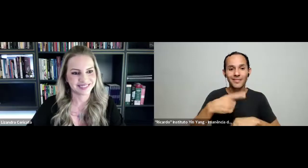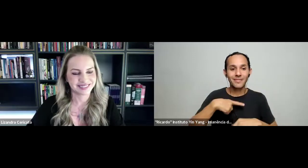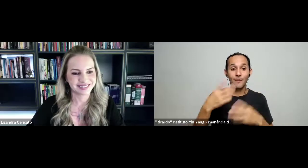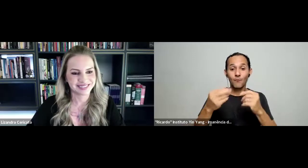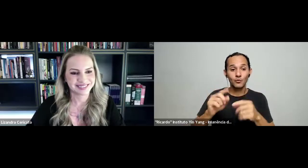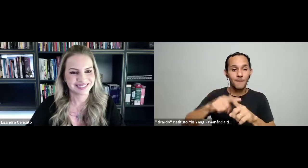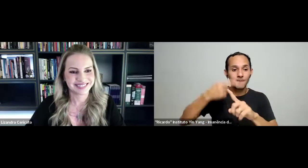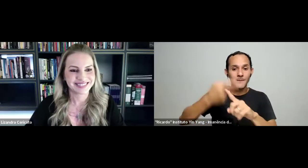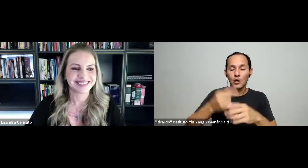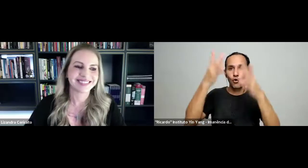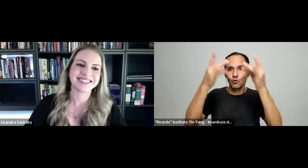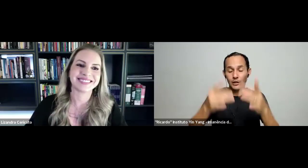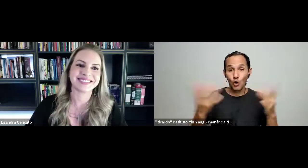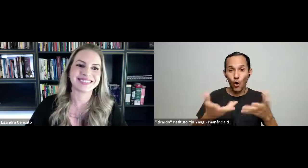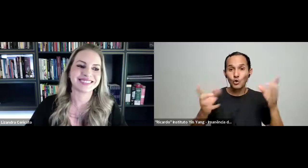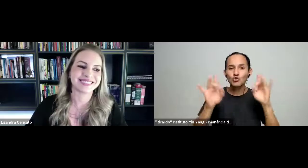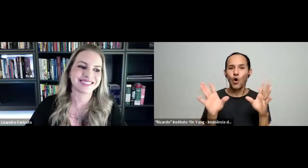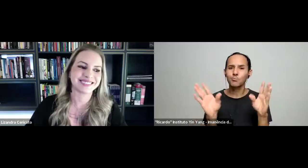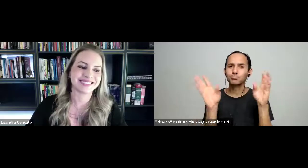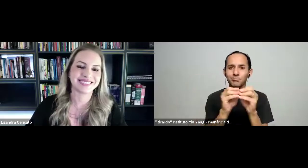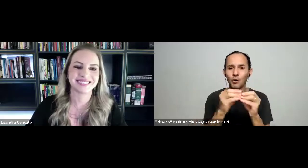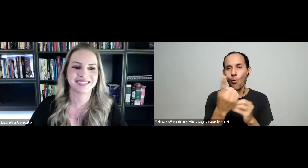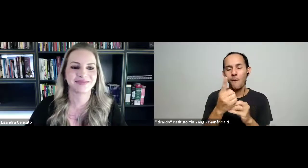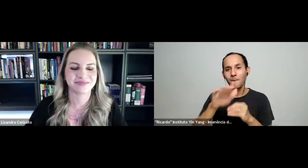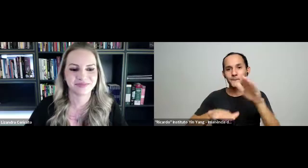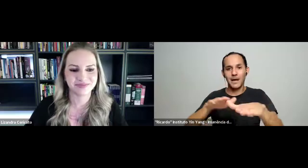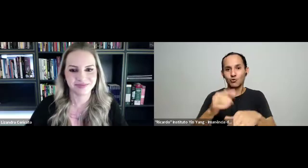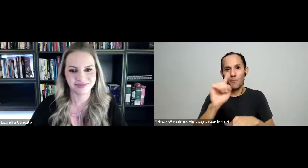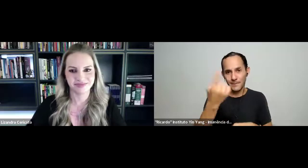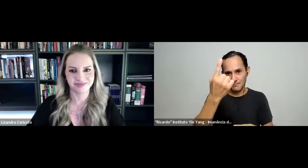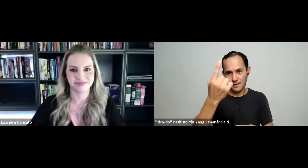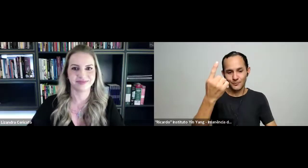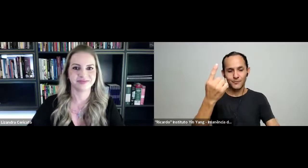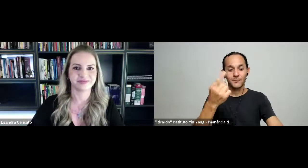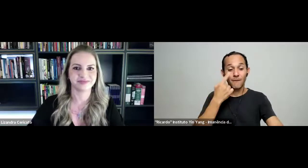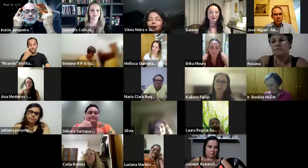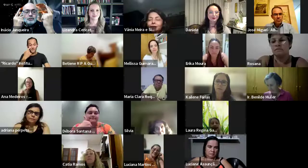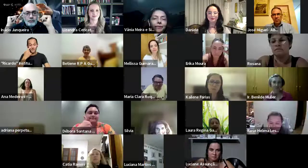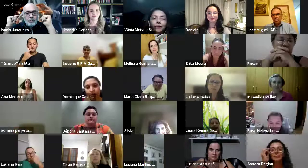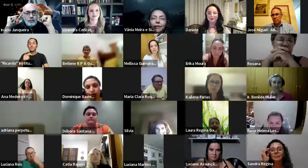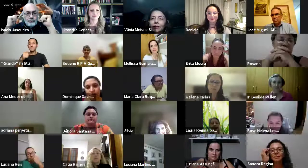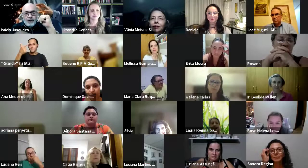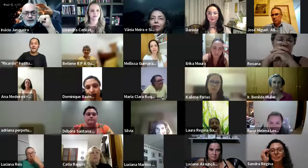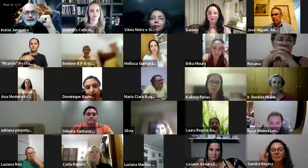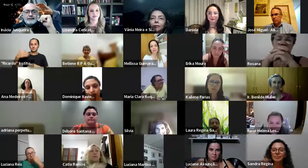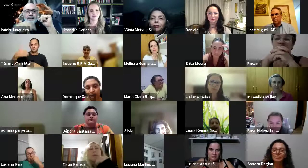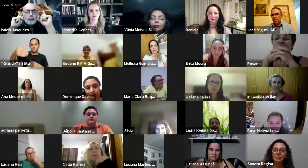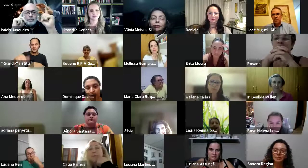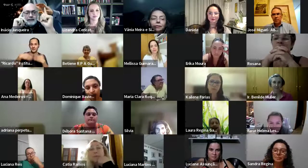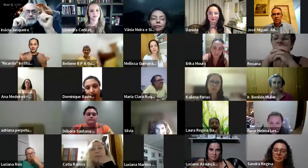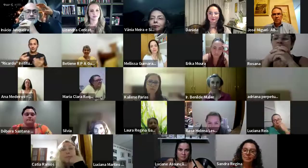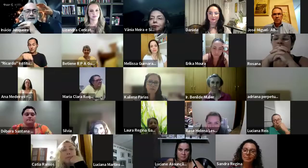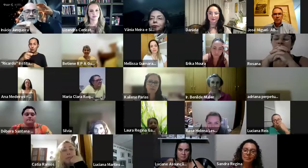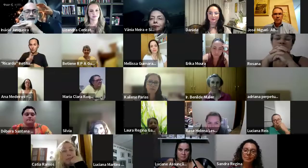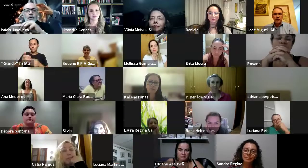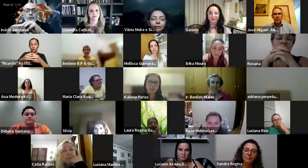mais conteúdo. Hoje a gente só está dando um passo, um primeiro passo. Vão vir muitos outros. Então, fiquem nesse grupo